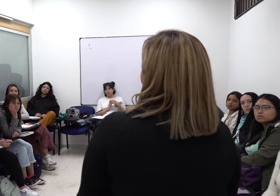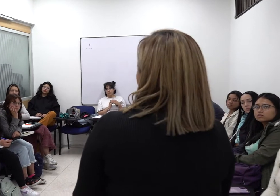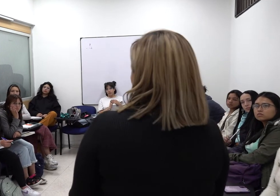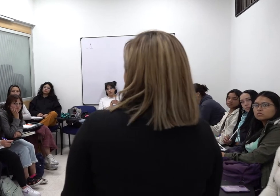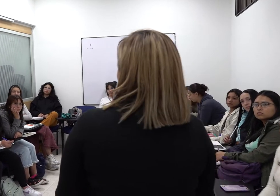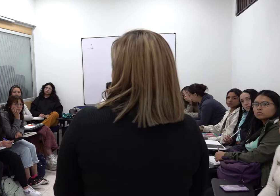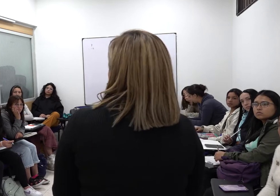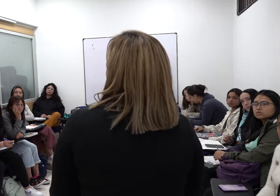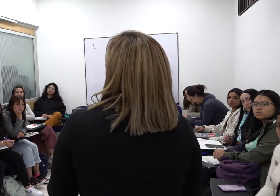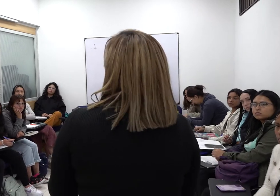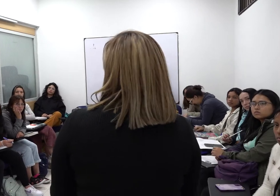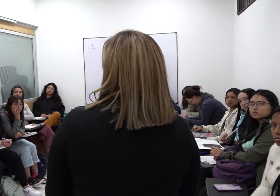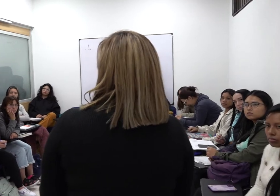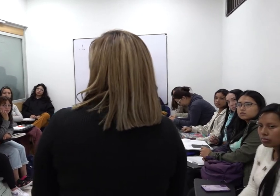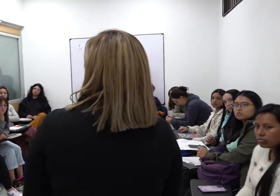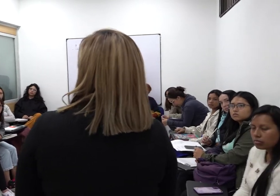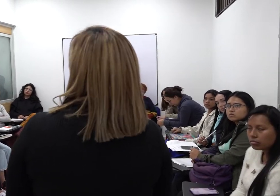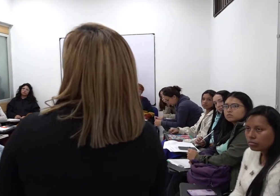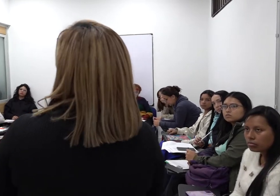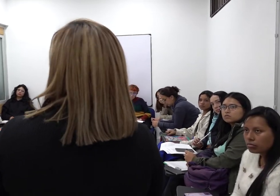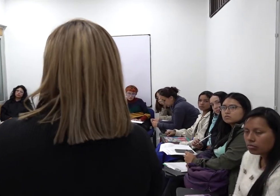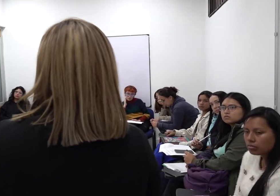disposición de cómo contribuir a este país.